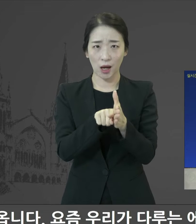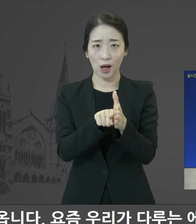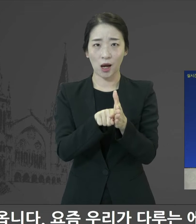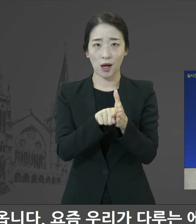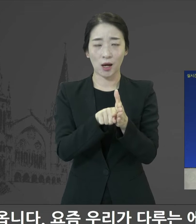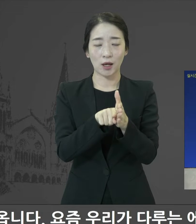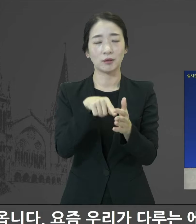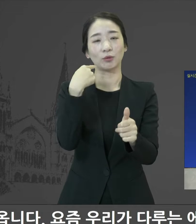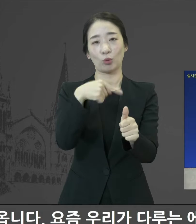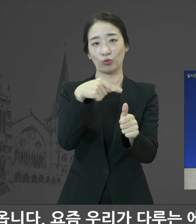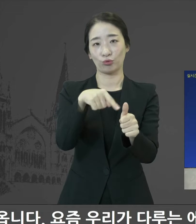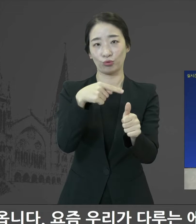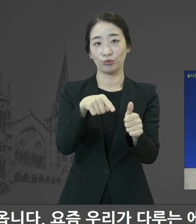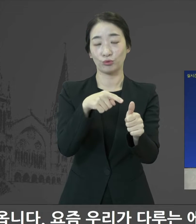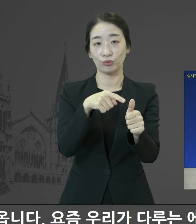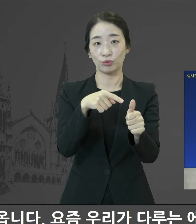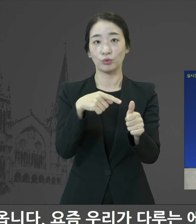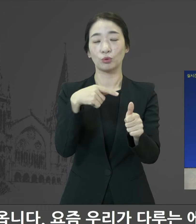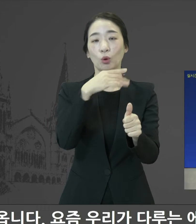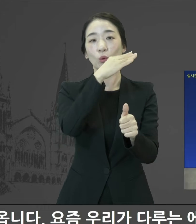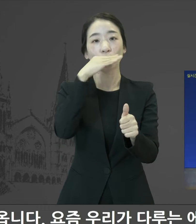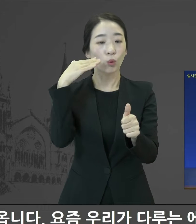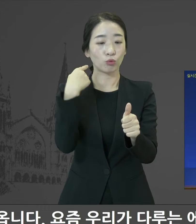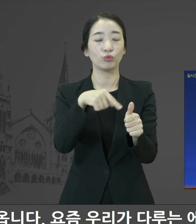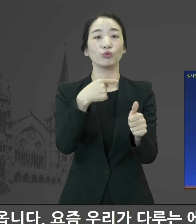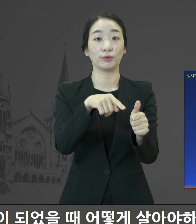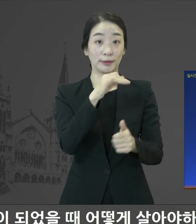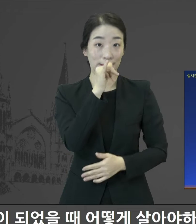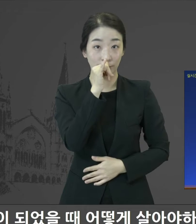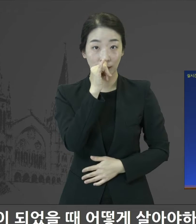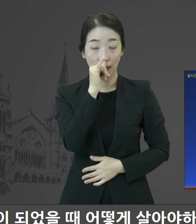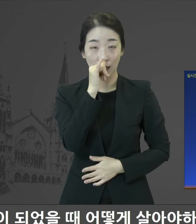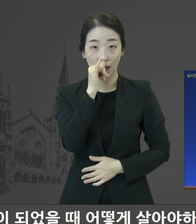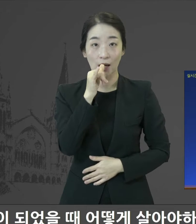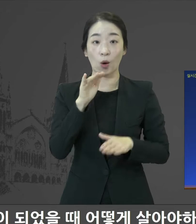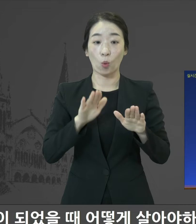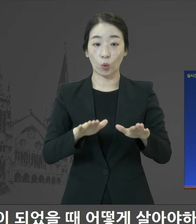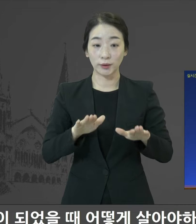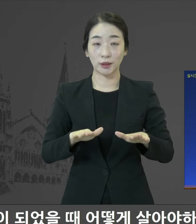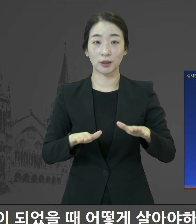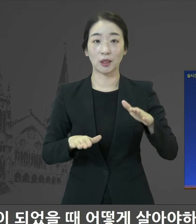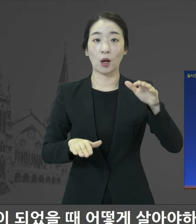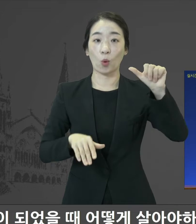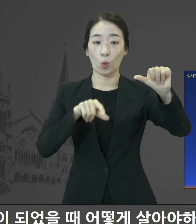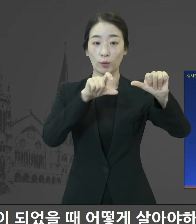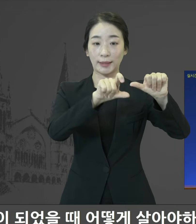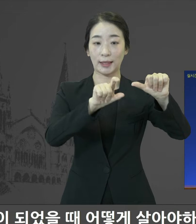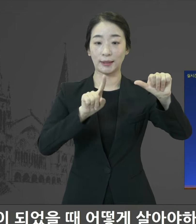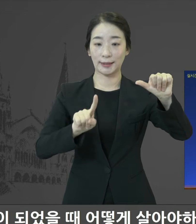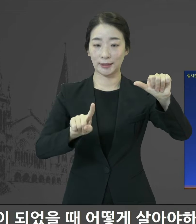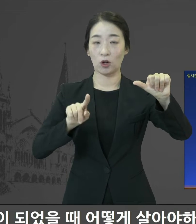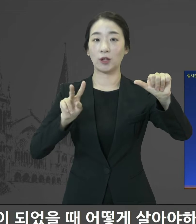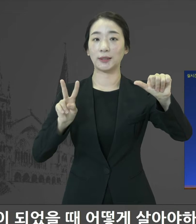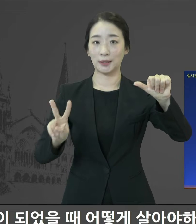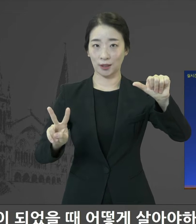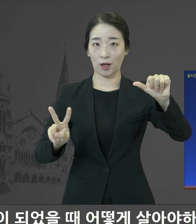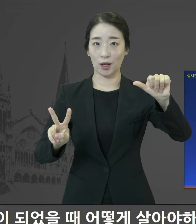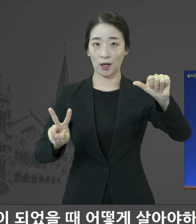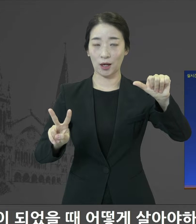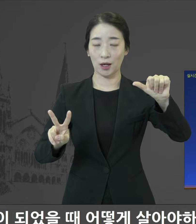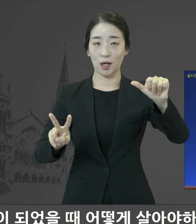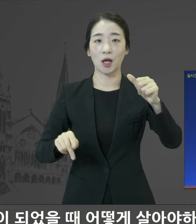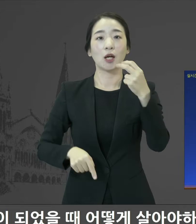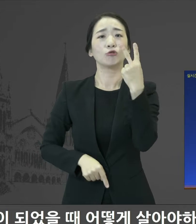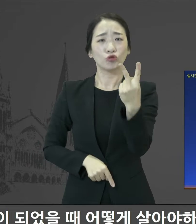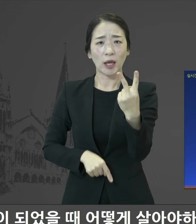교훈들을 주고 있는 겁니다. 오늘 5장 1절과 2절에 나오는 두 개의 명령, 그러니까 오늘